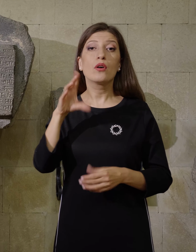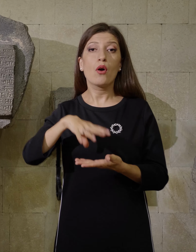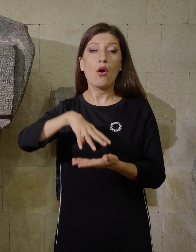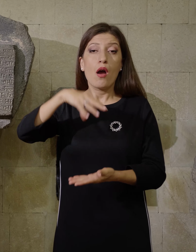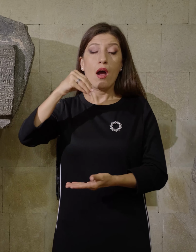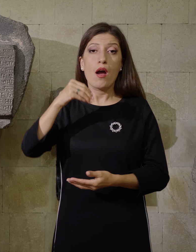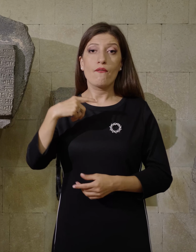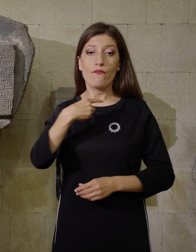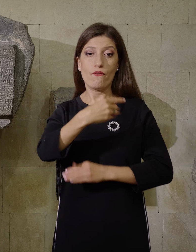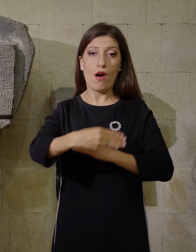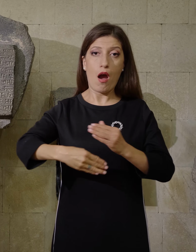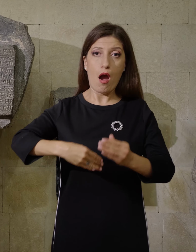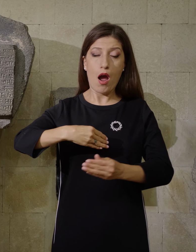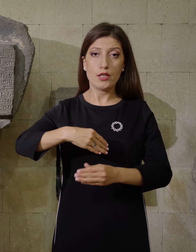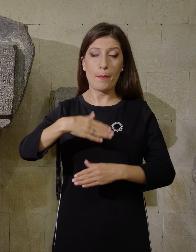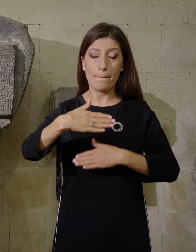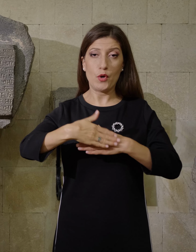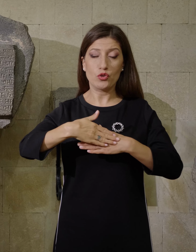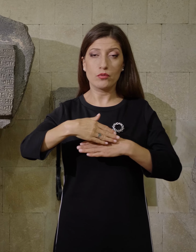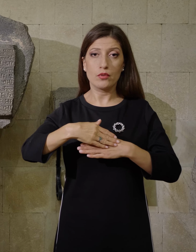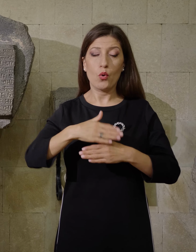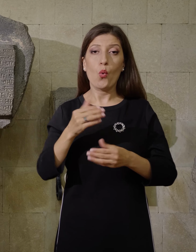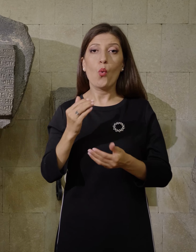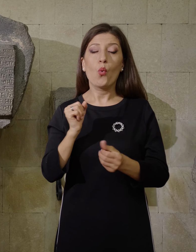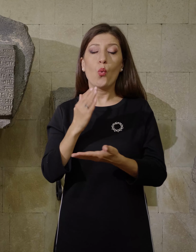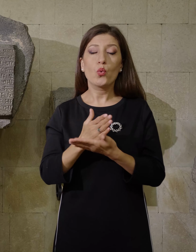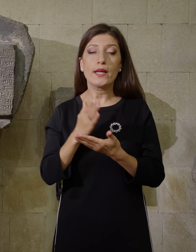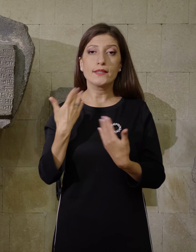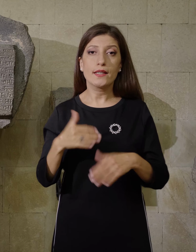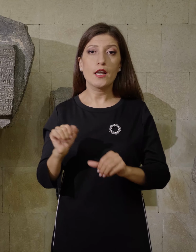մեջտեղի մասում և ունեցել են պաշտպանական նշանակություն։